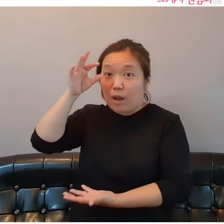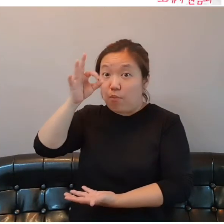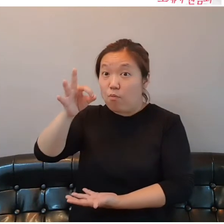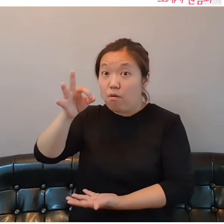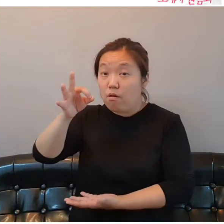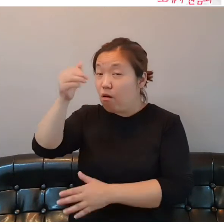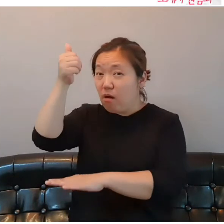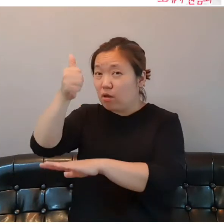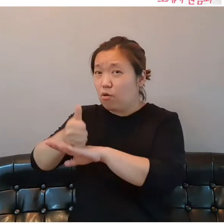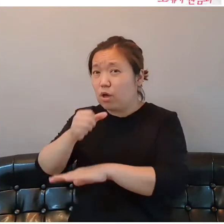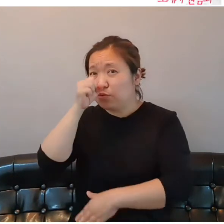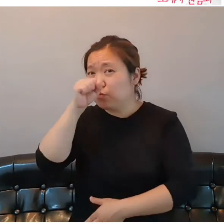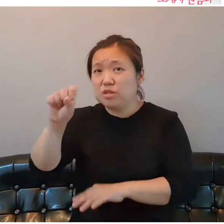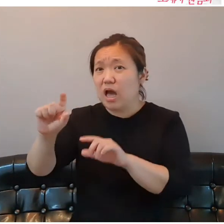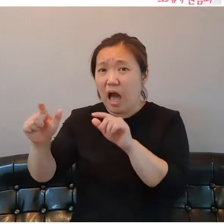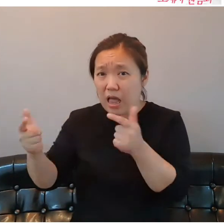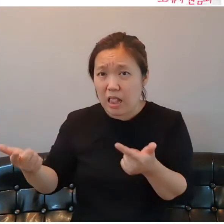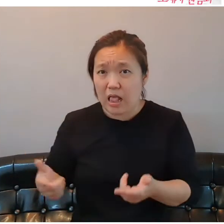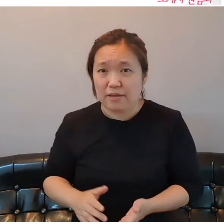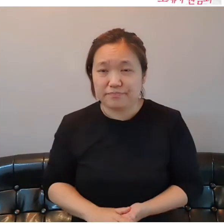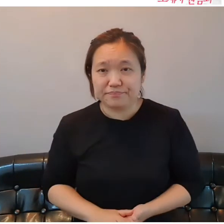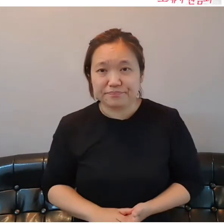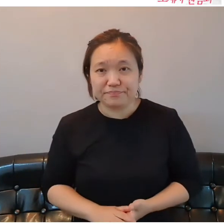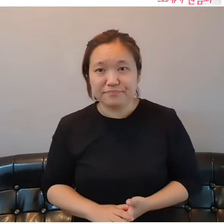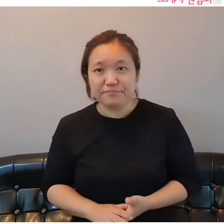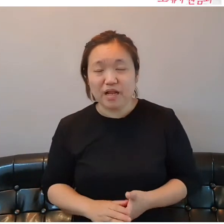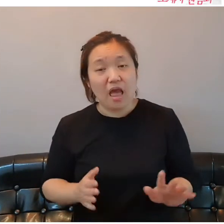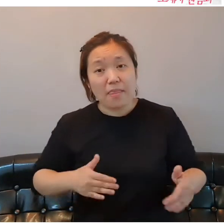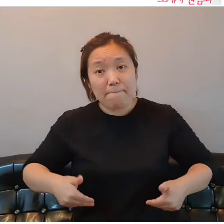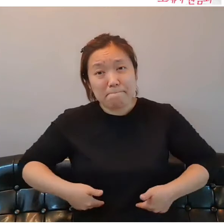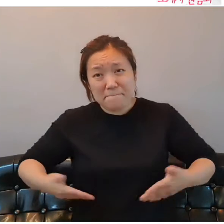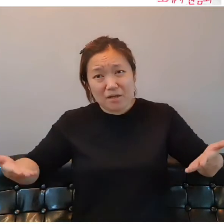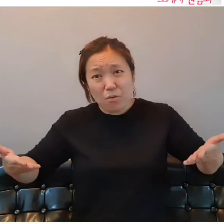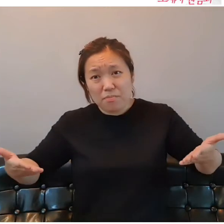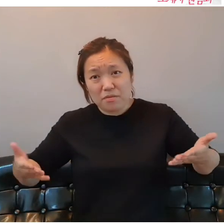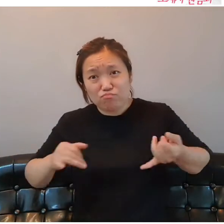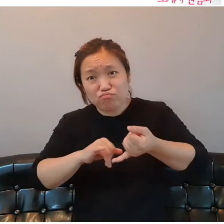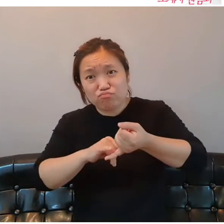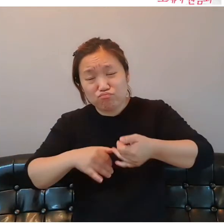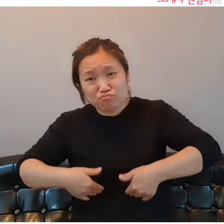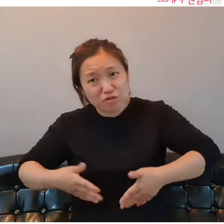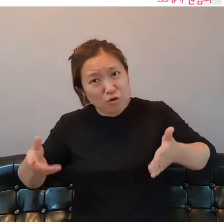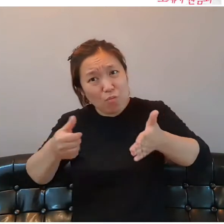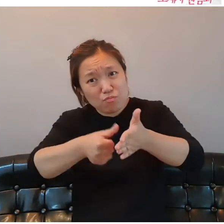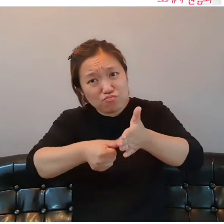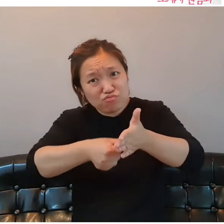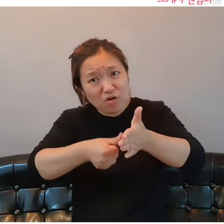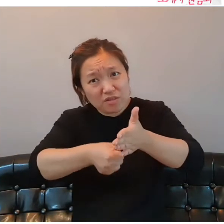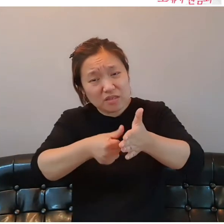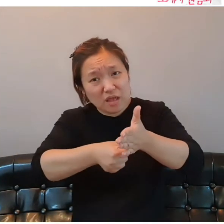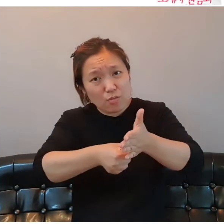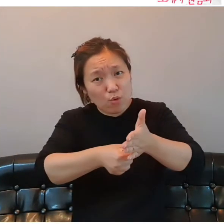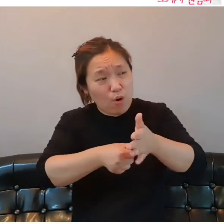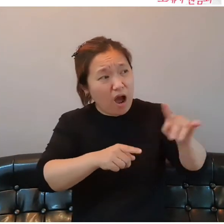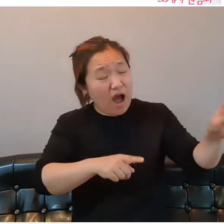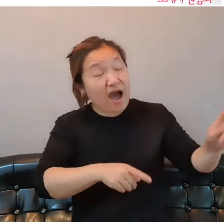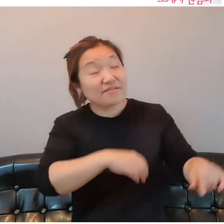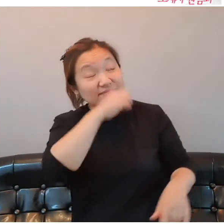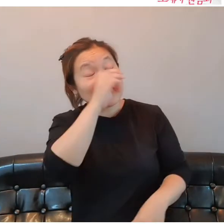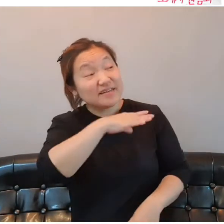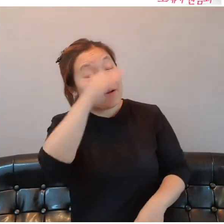없는 날에도 괜히 쇼핑센터를 가서 세일이라도 하면 쉽게 물건을 사들이죠. 개인차가